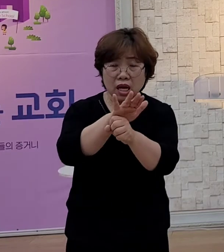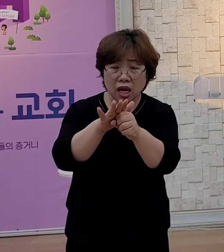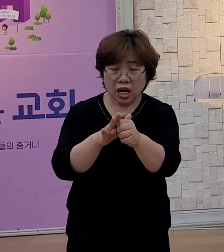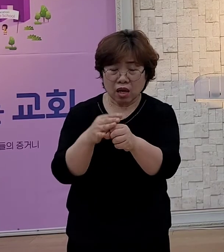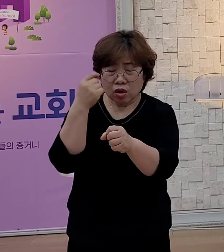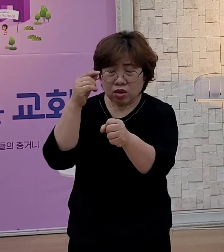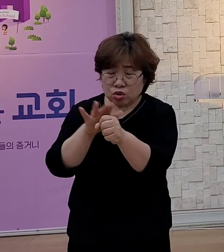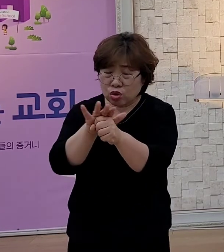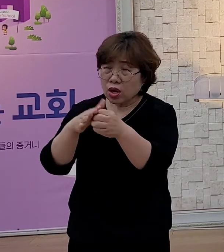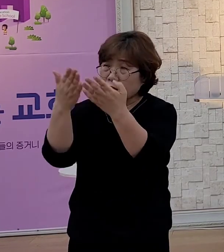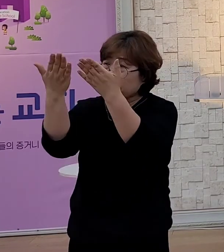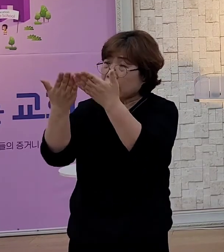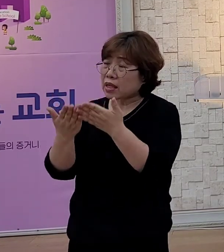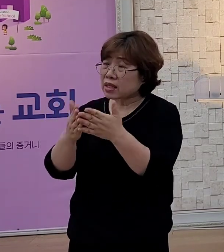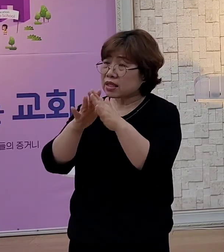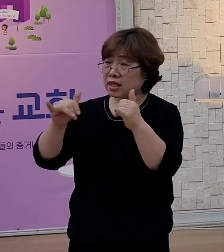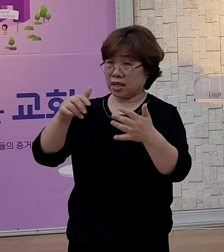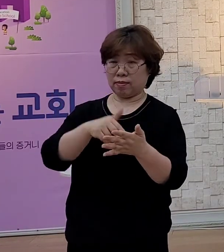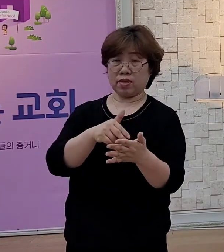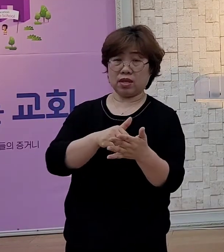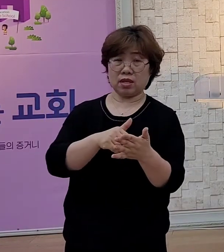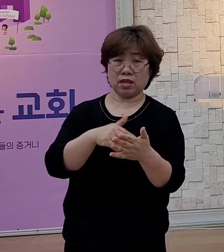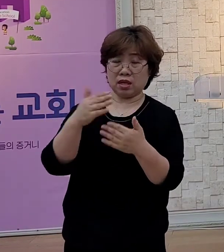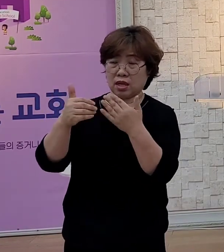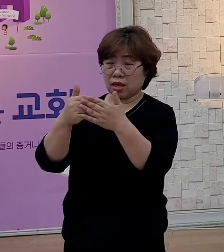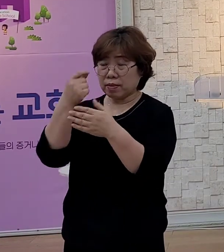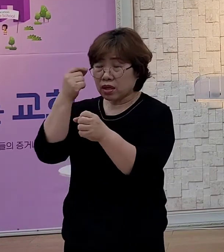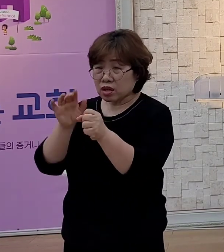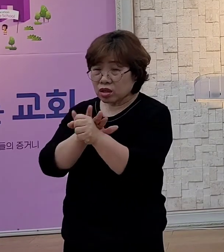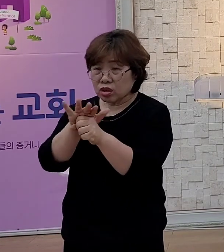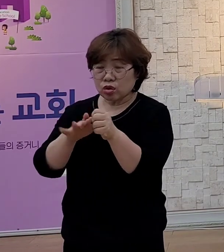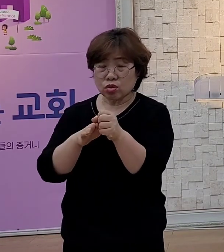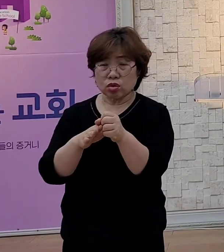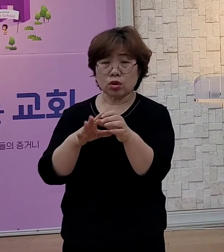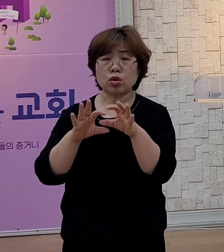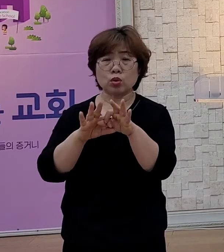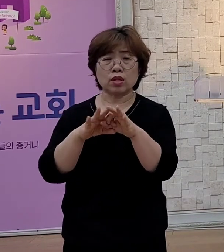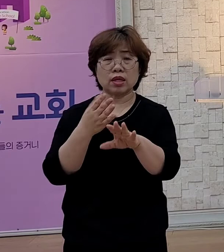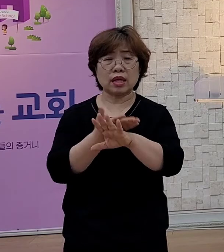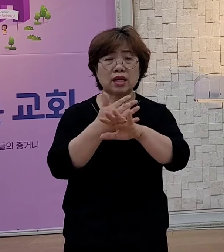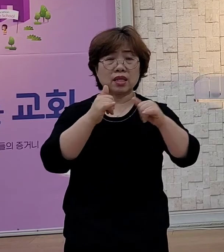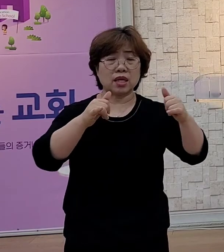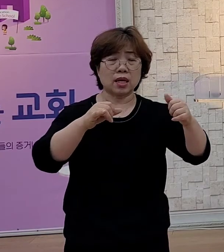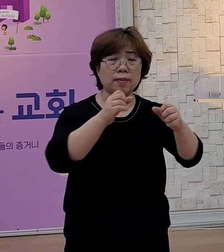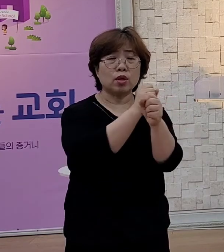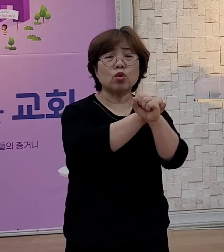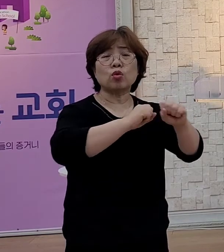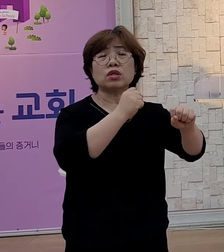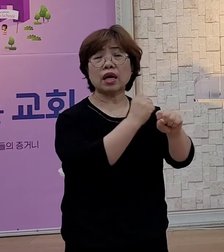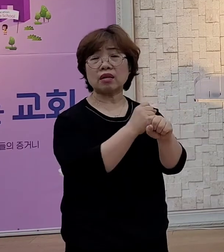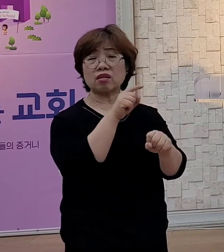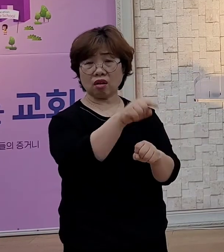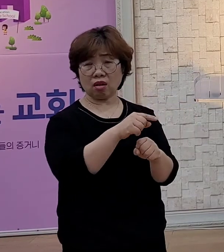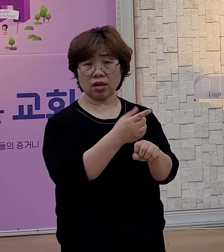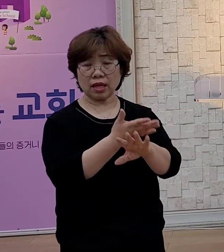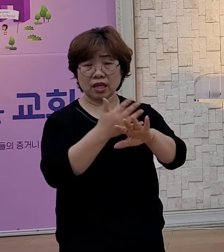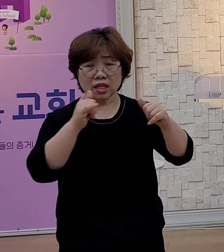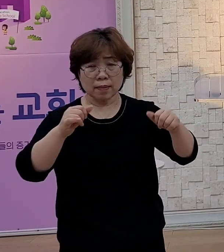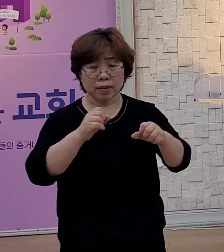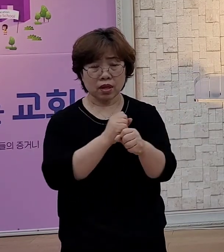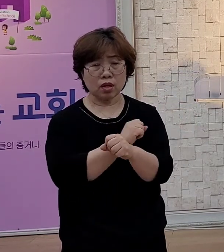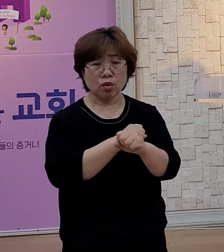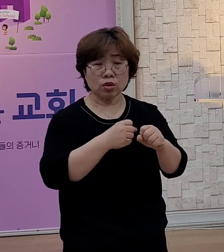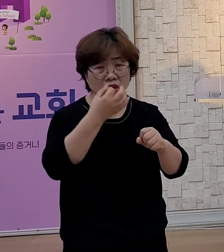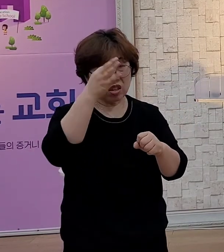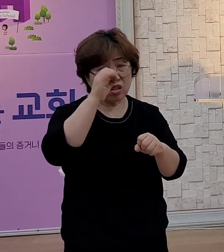받은 우리가 하나님의 긍휼로 다른 사람을 용납하는 것, 다른 사람을 용서해